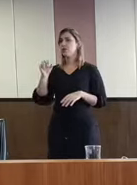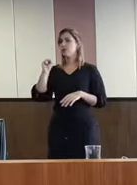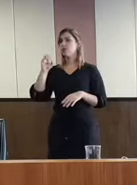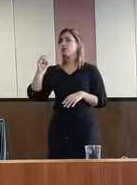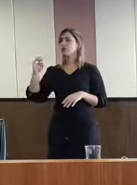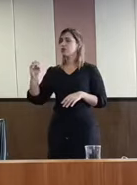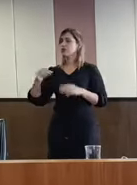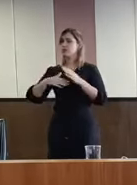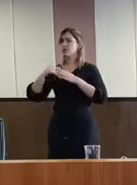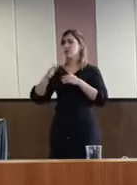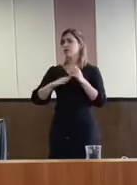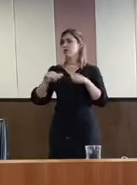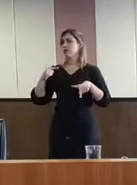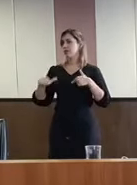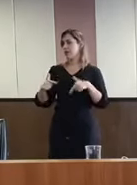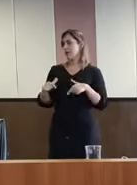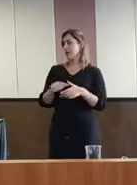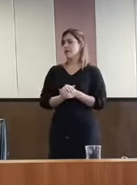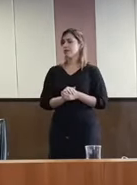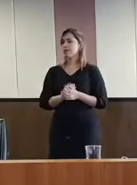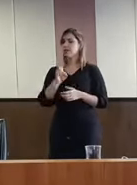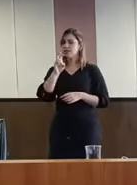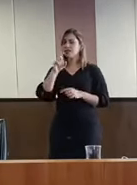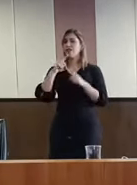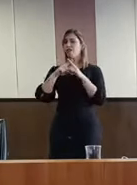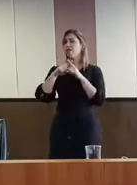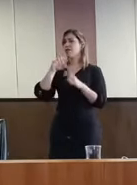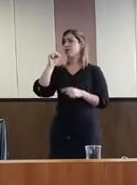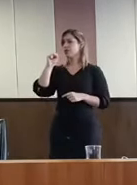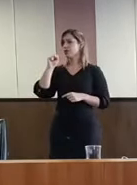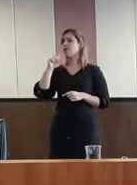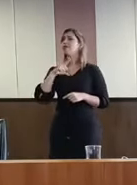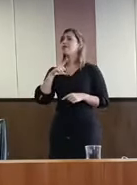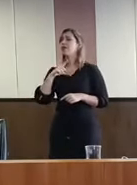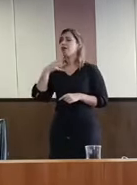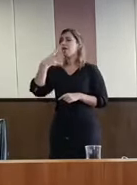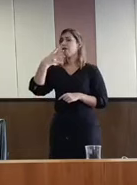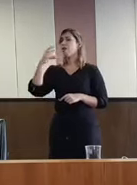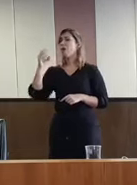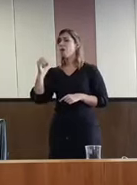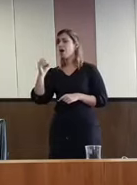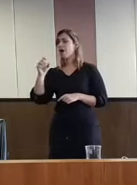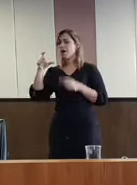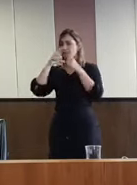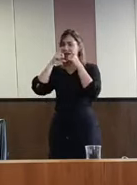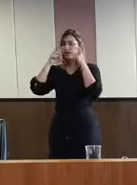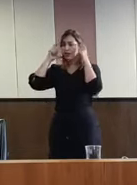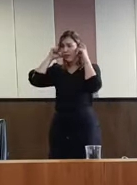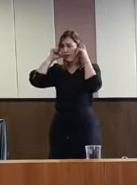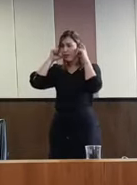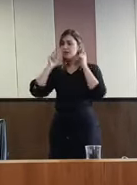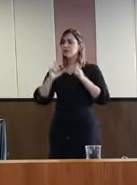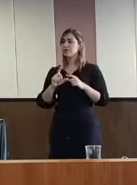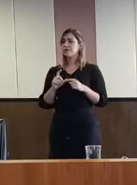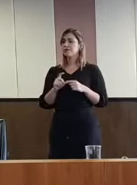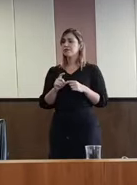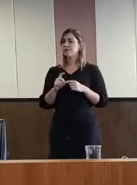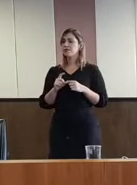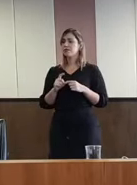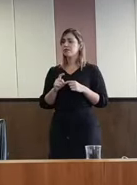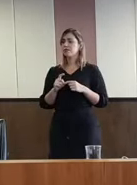800 profissionais trabalhando o dia. Né? 5 vezes 8, 40. Nós vamos consumir 40 máscaras, 5 vezes